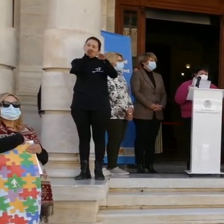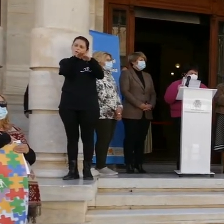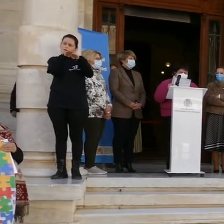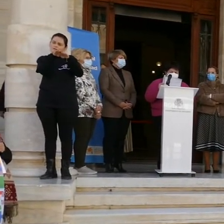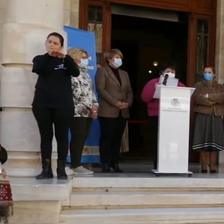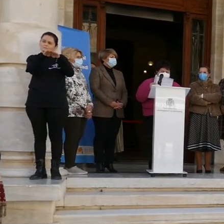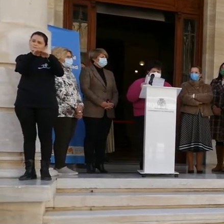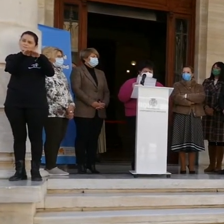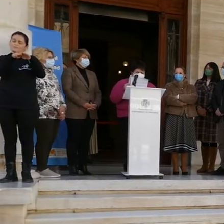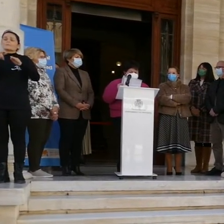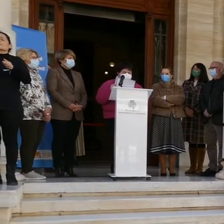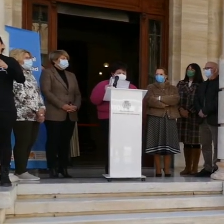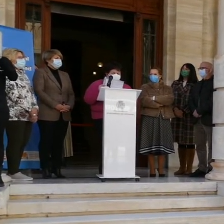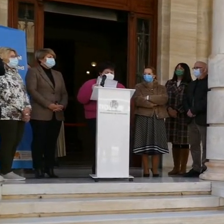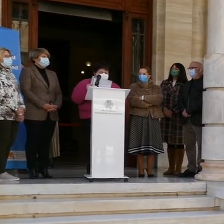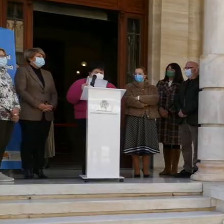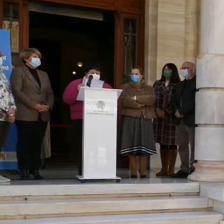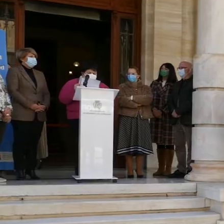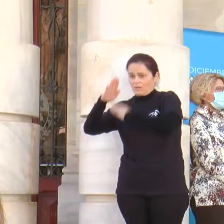con discapacidad.